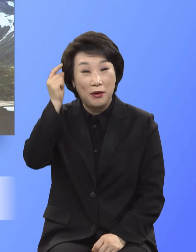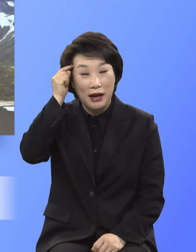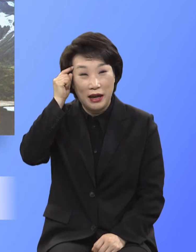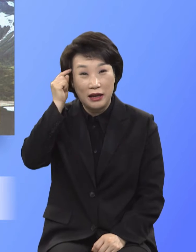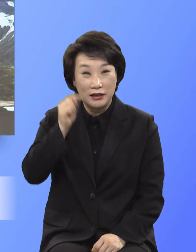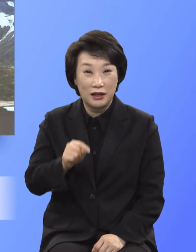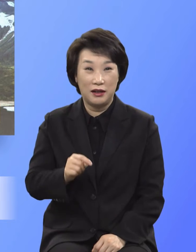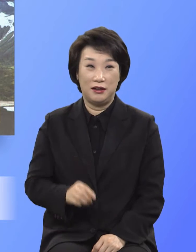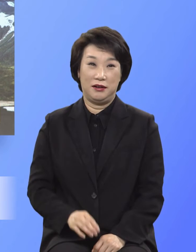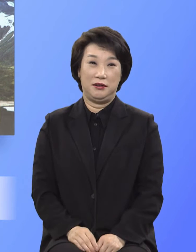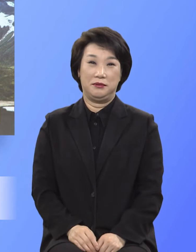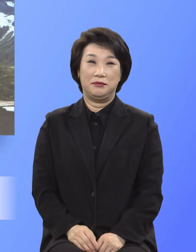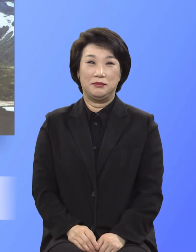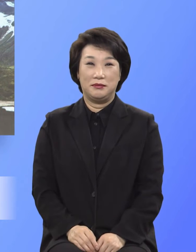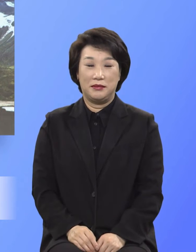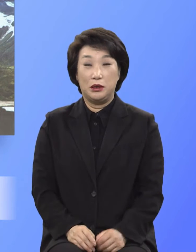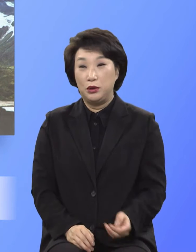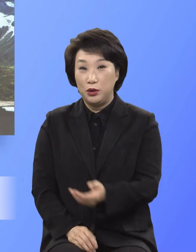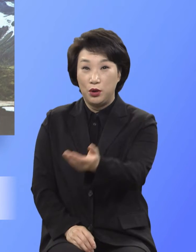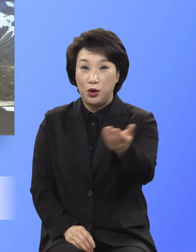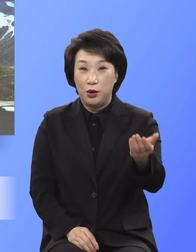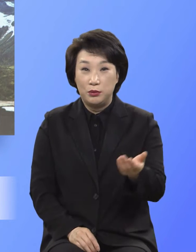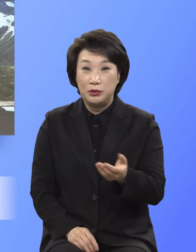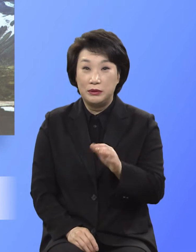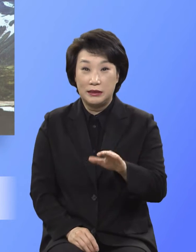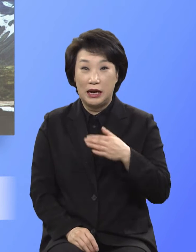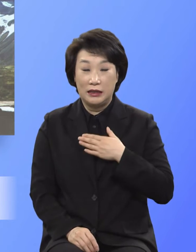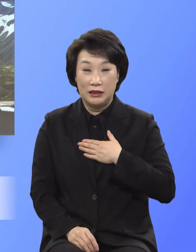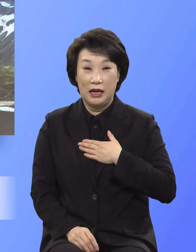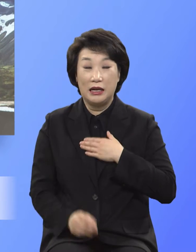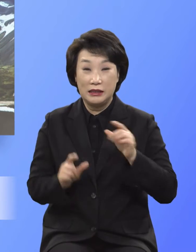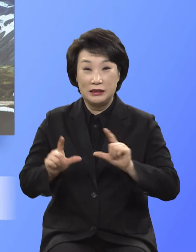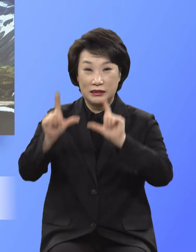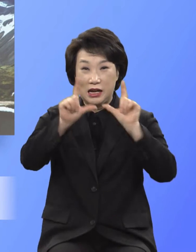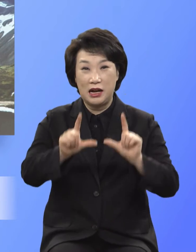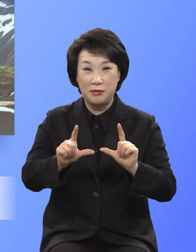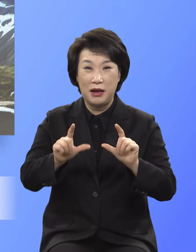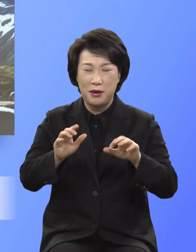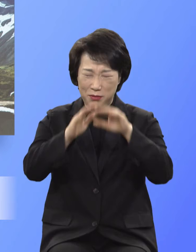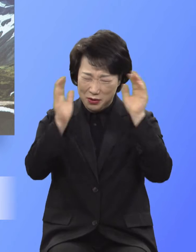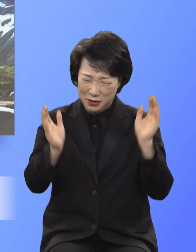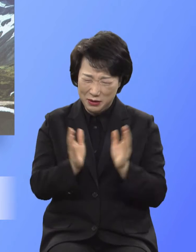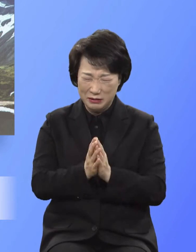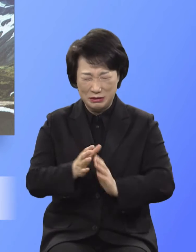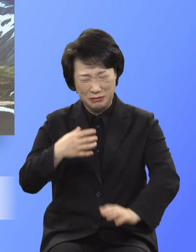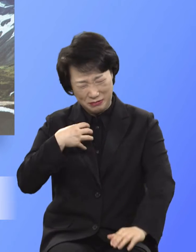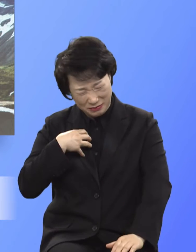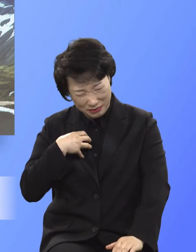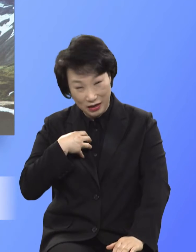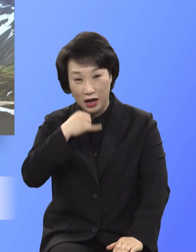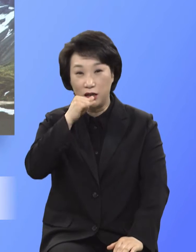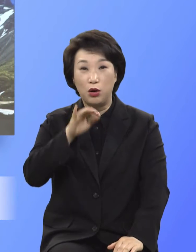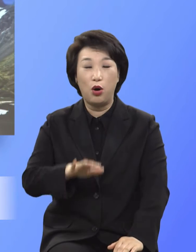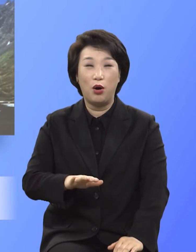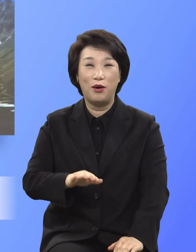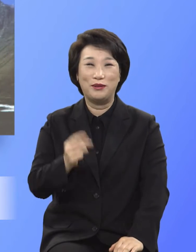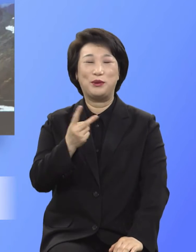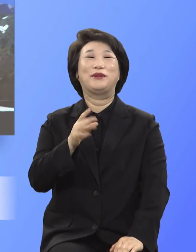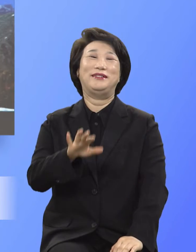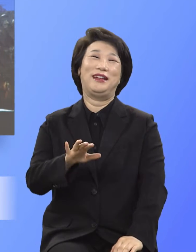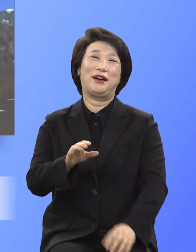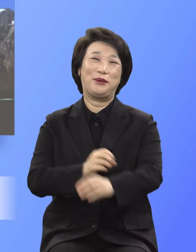이게 무엇이냐? 여러분이 나 삶에 이렇게 엄청난 짐인데